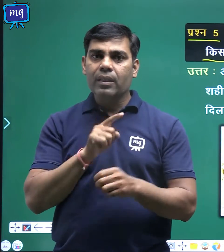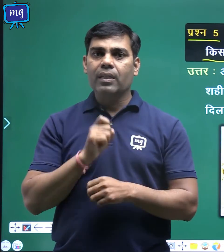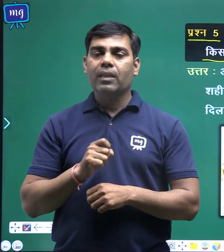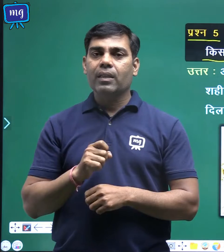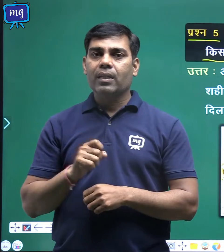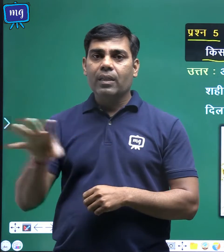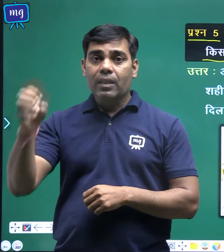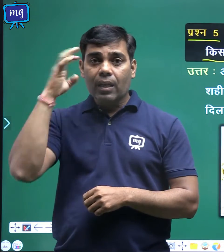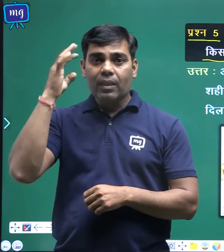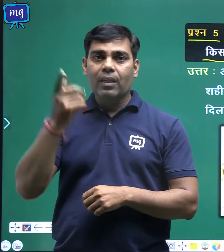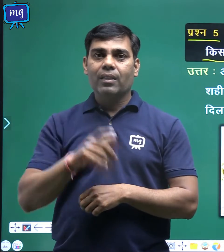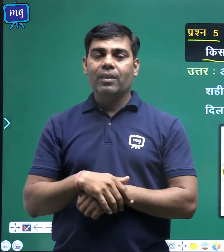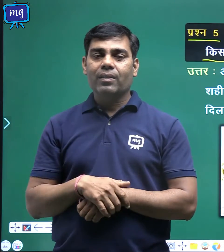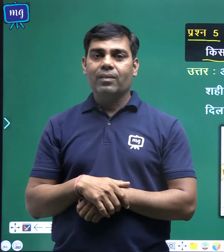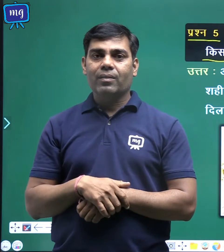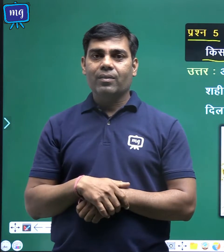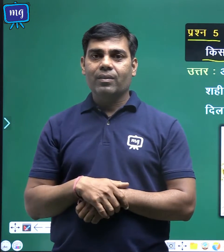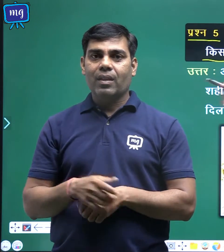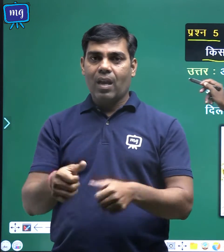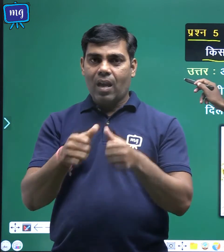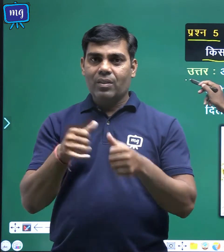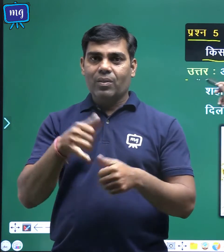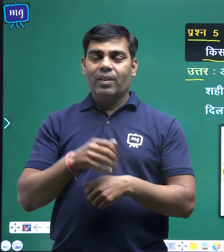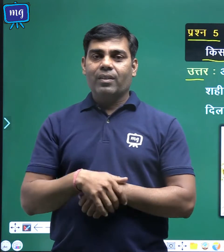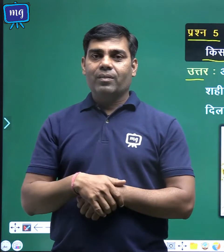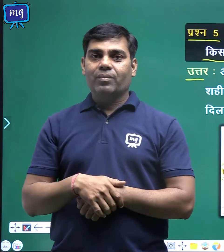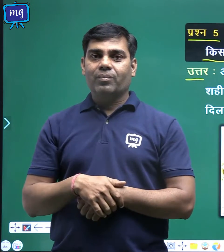याद दिलाता है? इसका उत्तर है